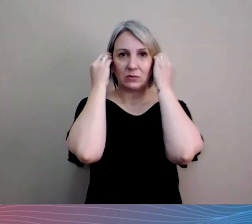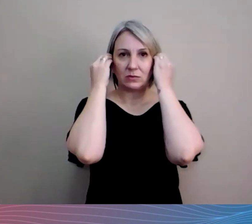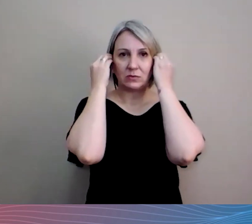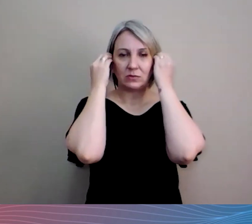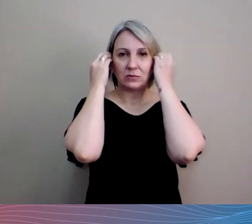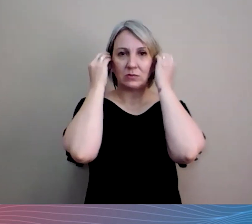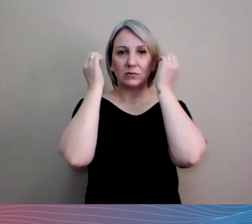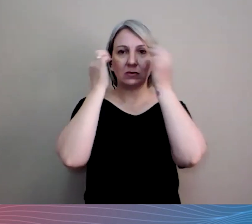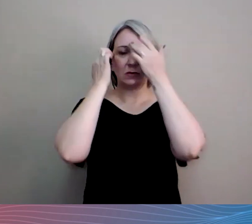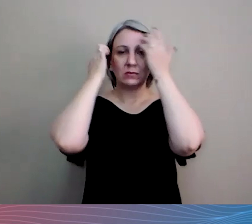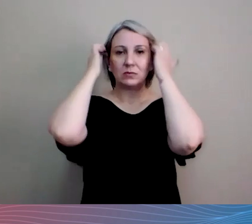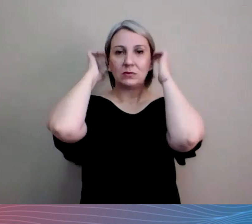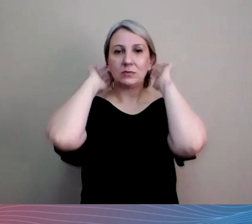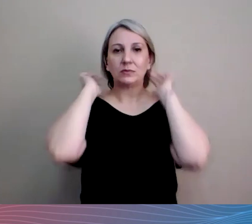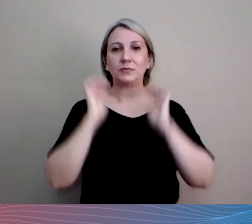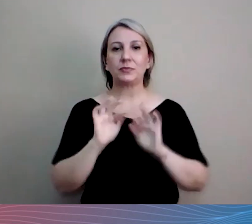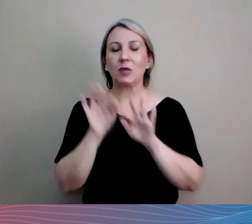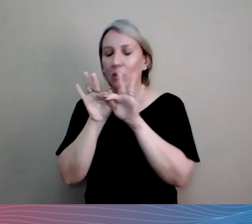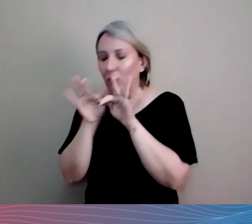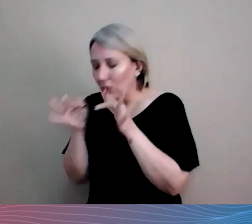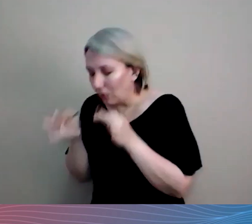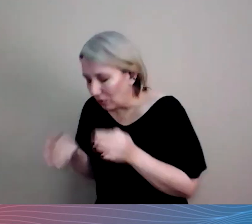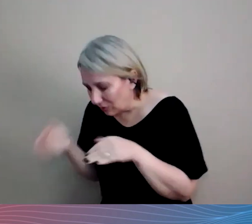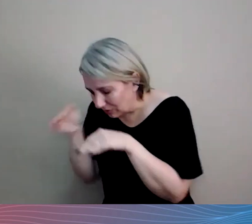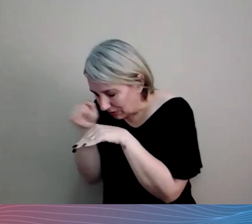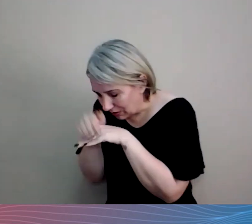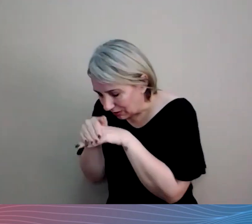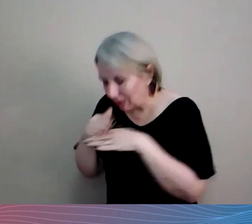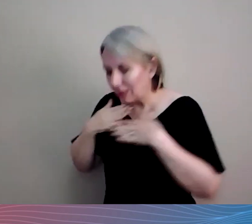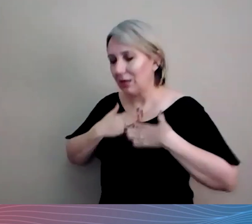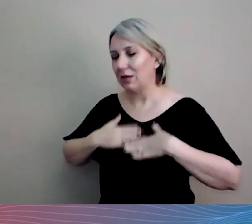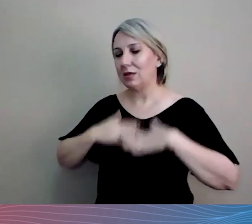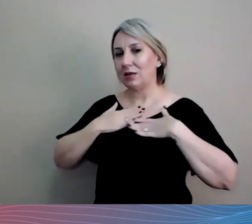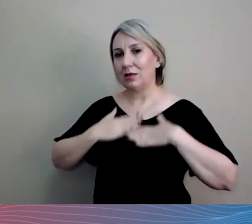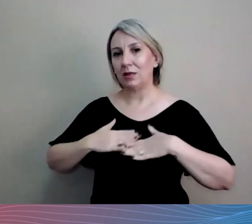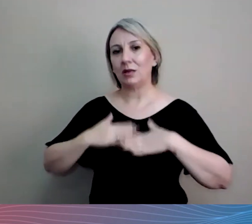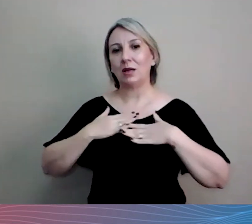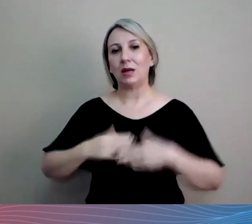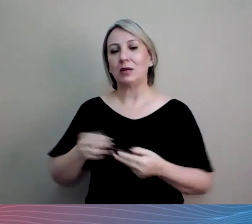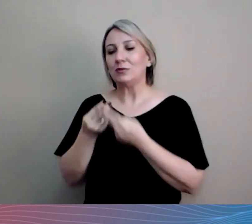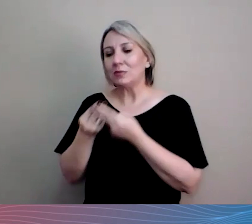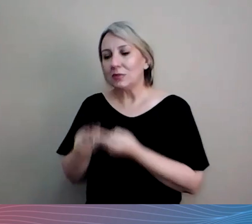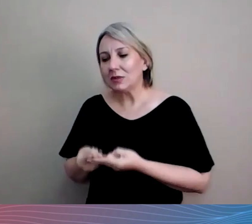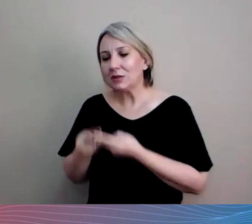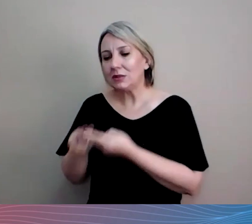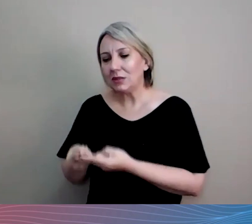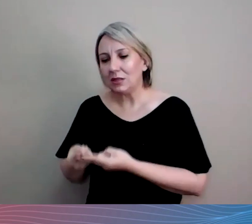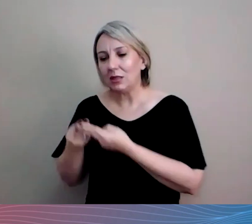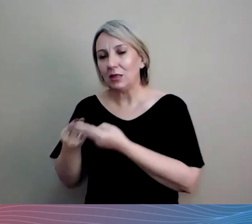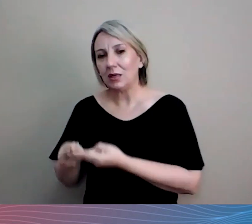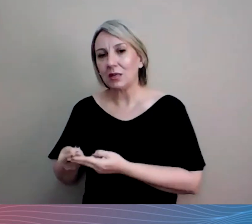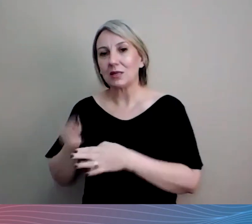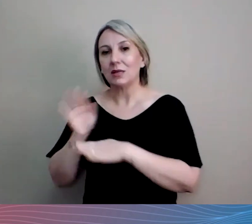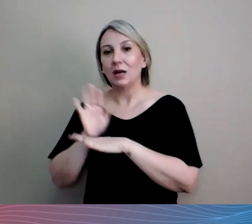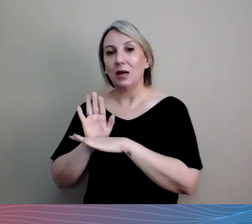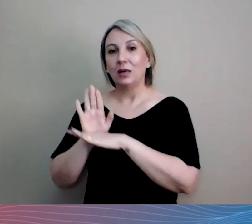sobre a humildade e mansidão, né? E sobre a longanimidade, sobre suportar uns aos outros, não é para a